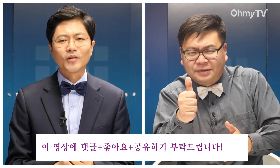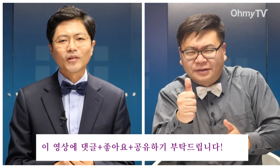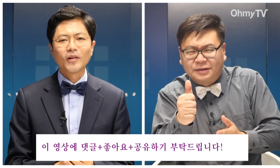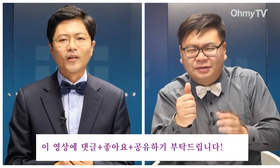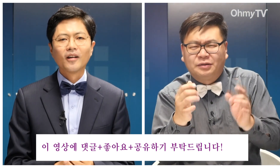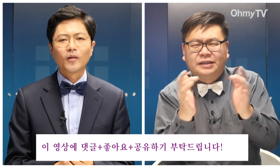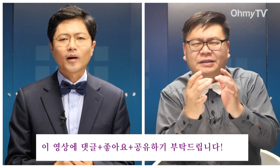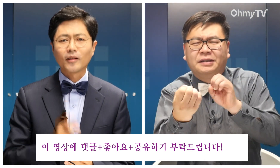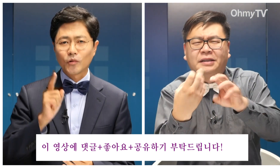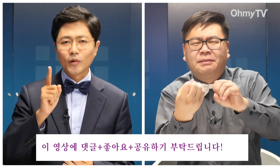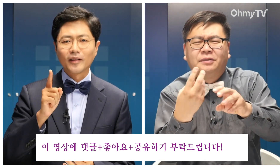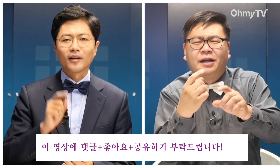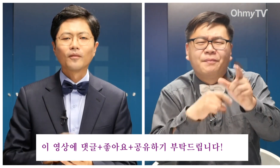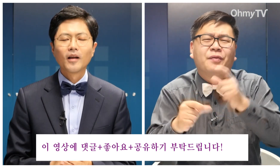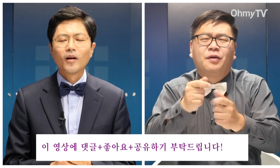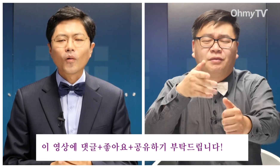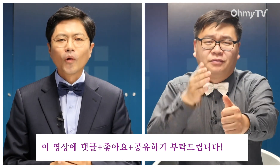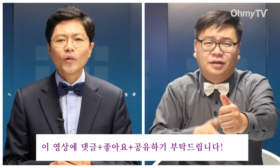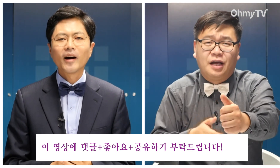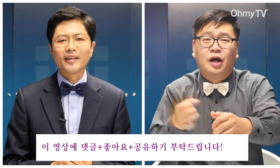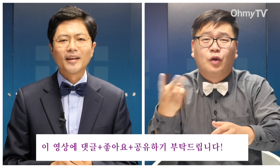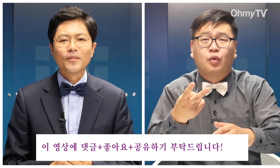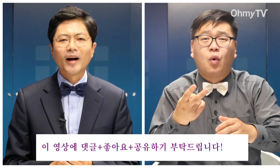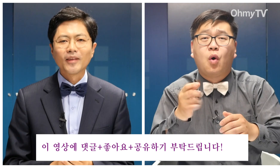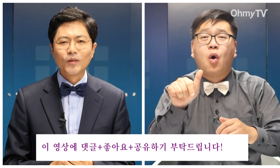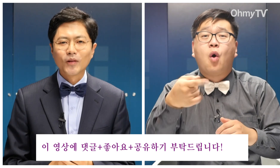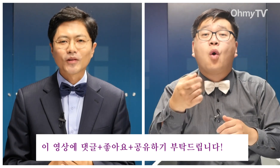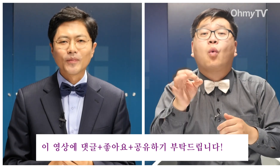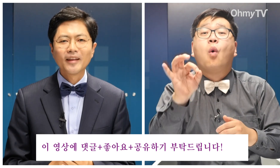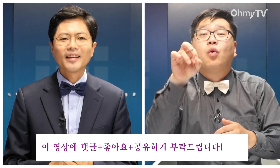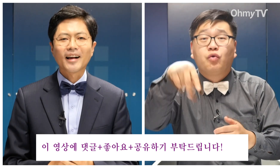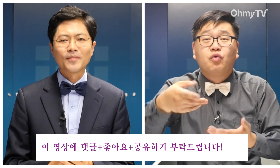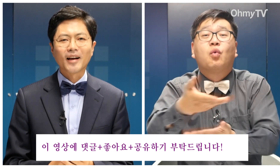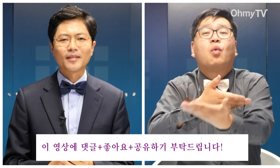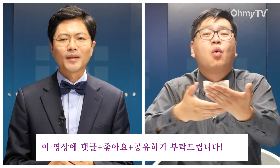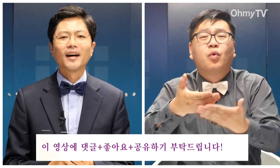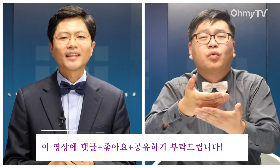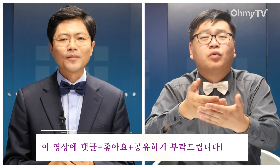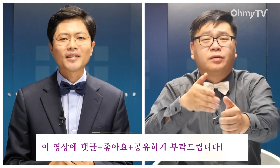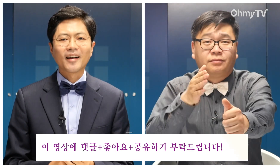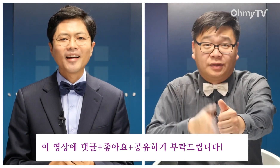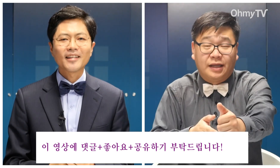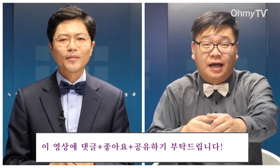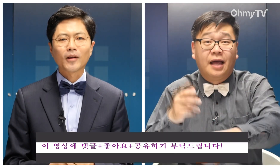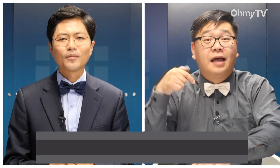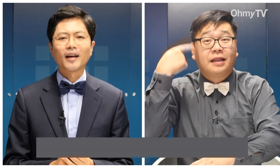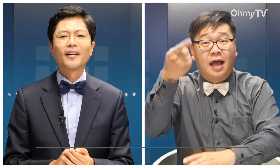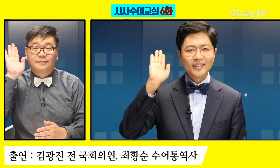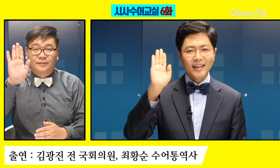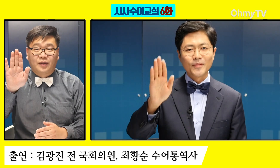많이 달아주시고요. 그리고 가장 중요한 거 공유하기 많이 눌러주시면 감사하겠습니다. 다음